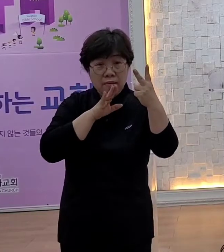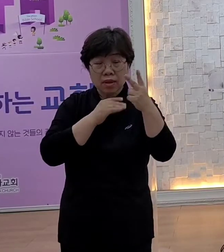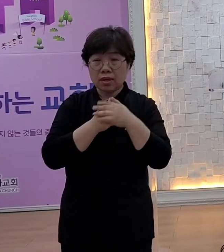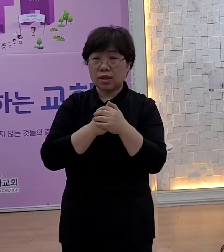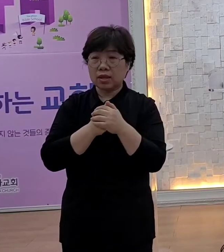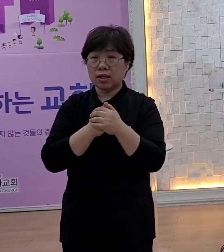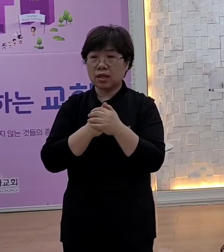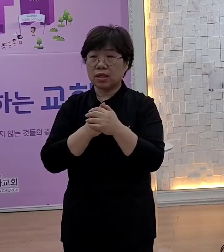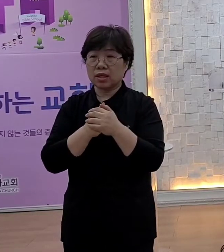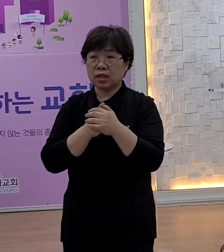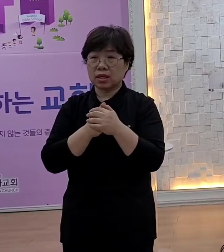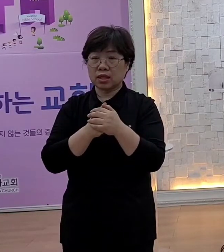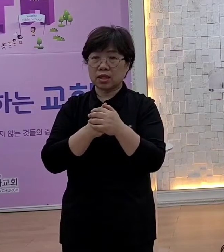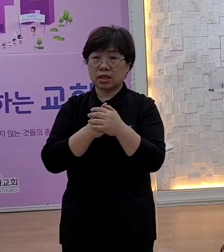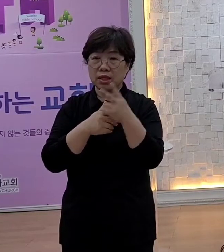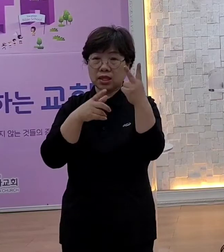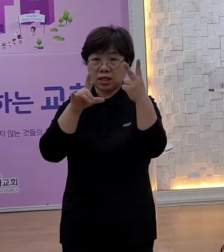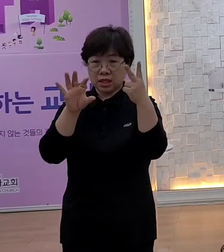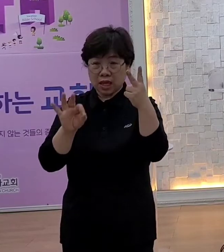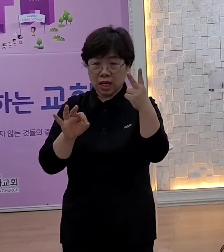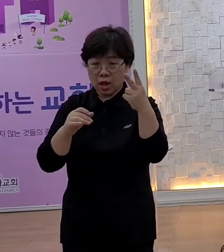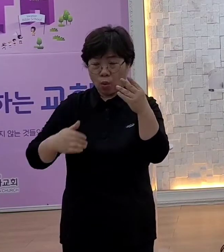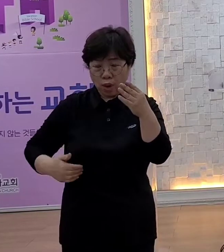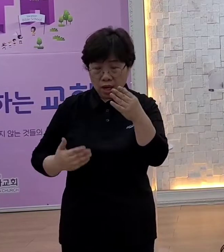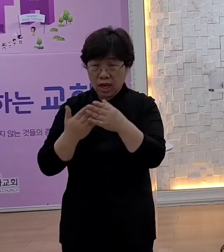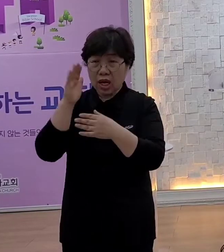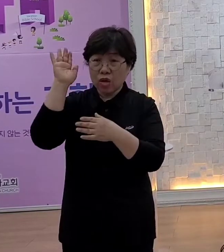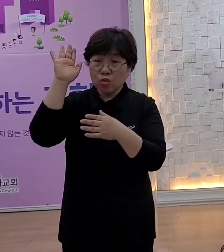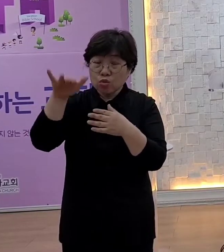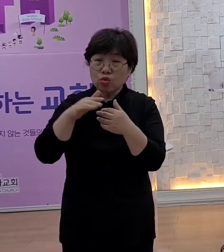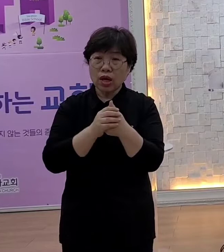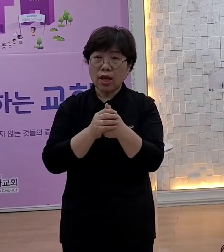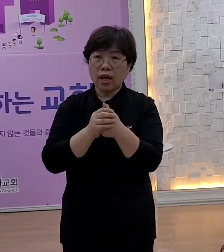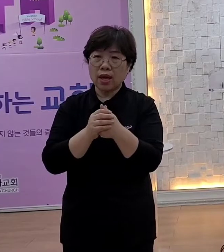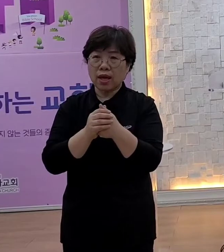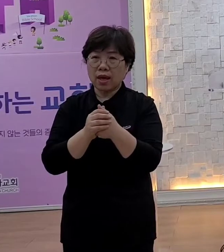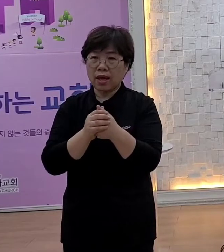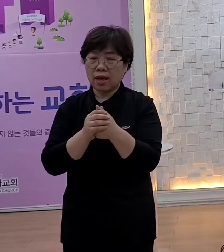일이 벌어졌느냐. 물고기 뱃속에서 극적으로 살아났습니다.